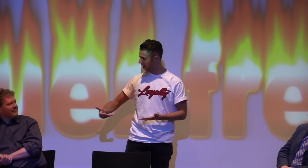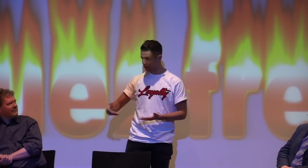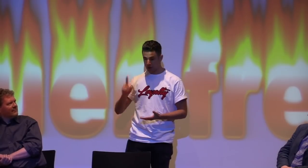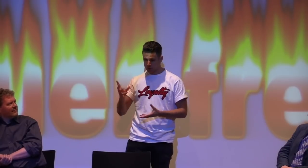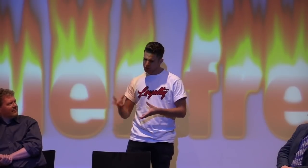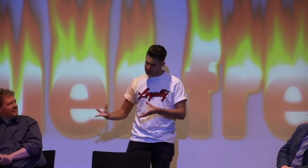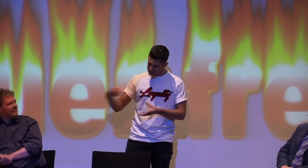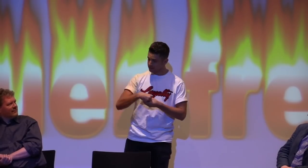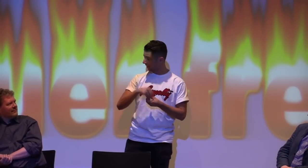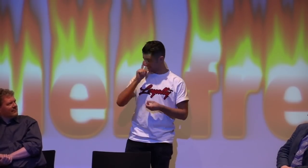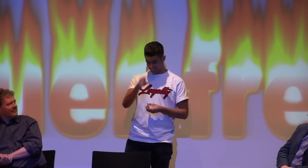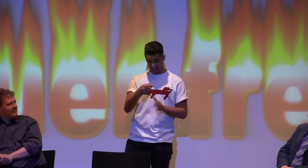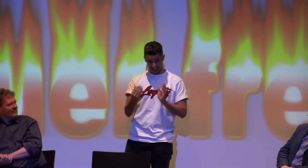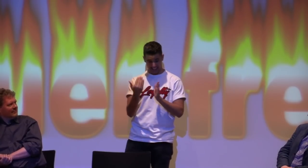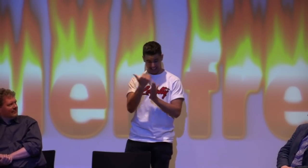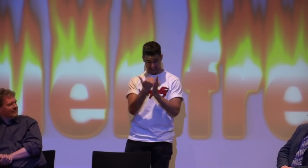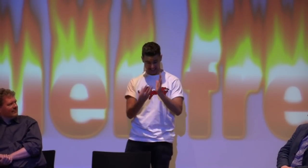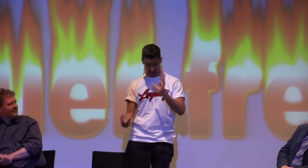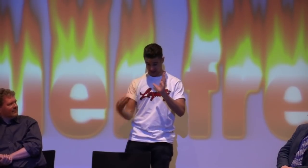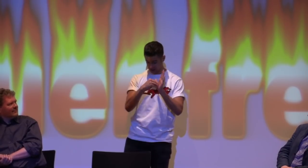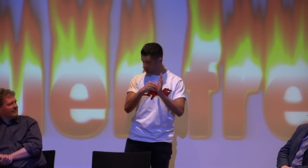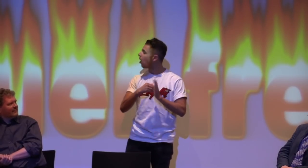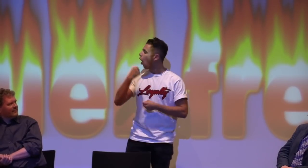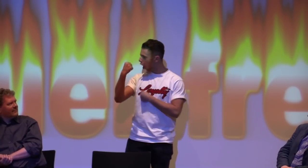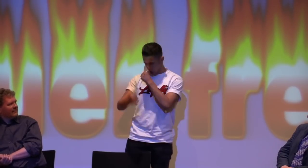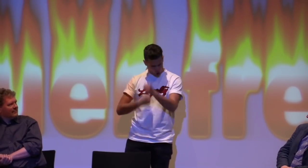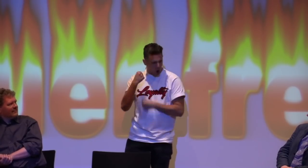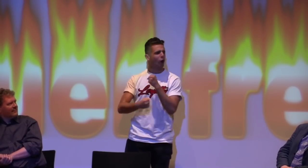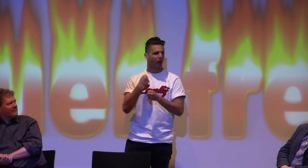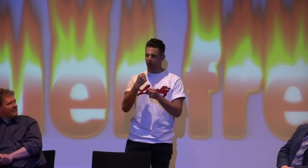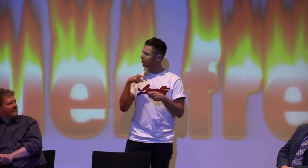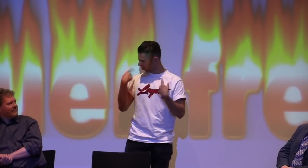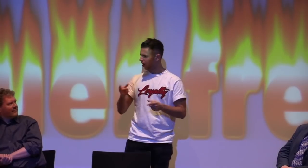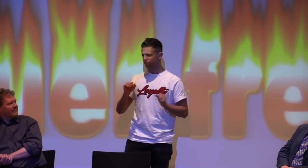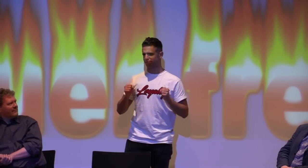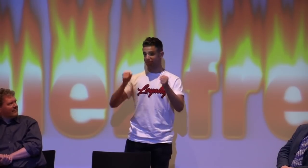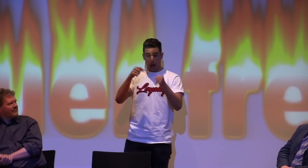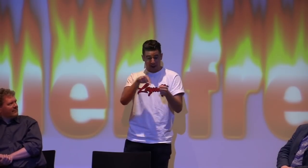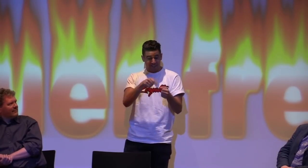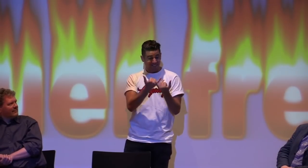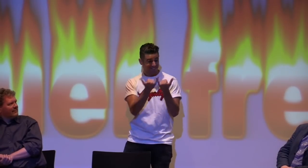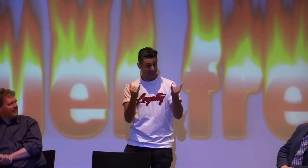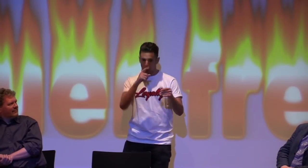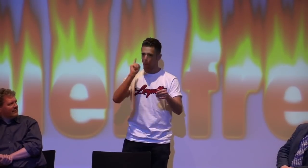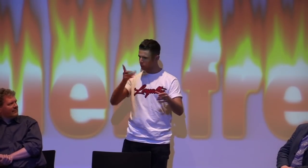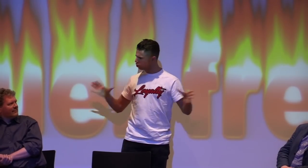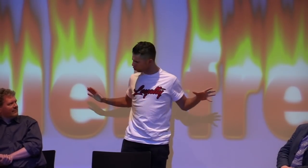offiziell anerkannte Gruppe im Prinzip, wir sind im Prinzip wie Indianer. Ja? Wenn wir da auch gesetzlich gestärkt werden mit